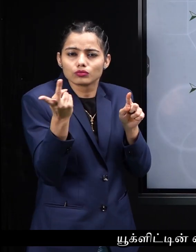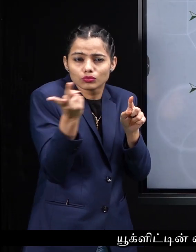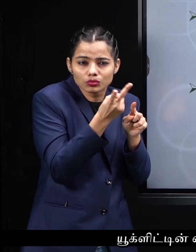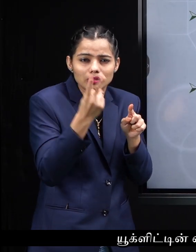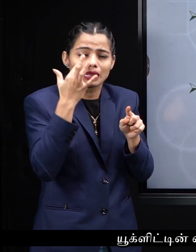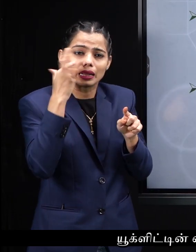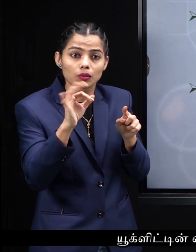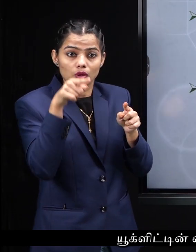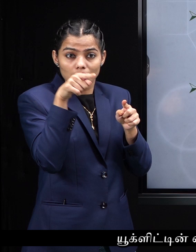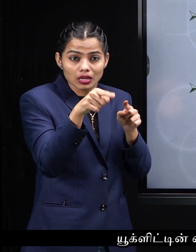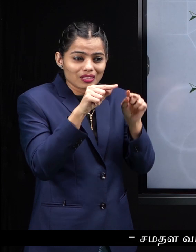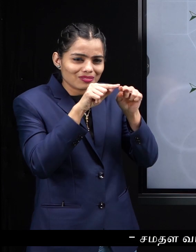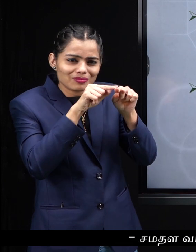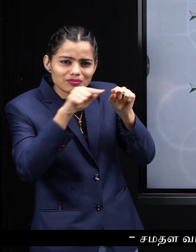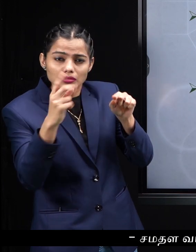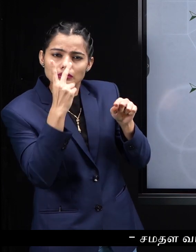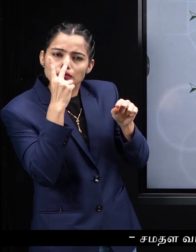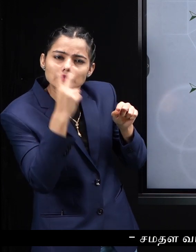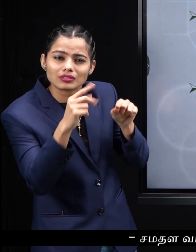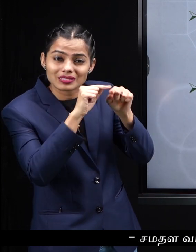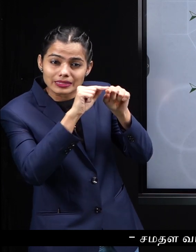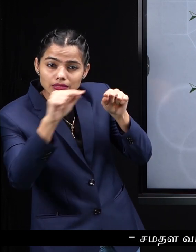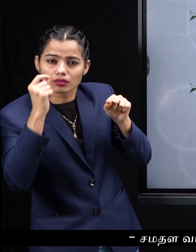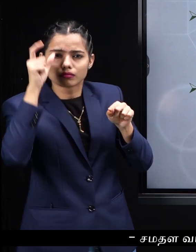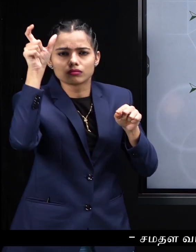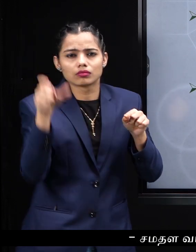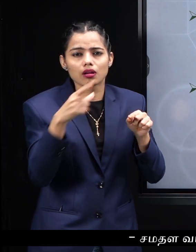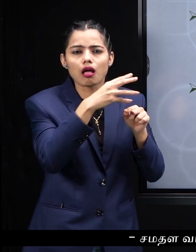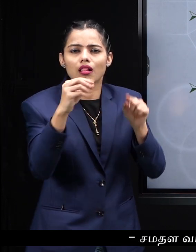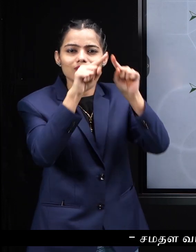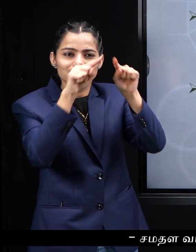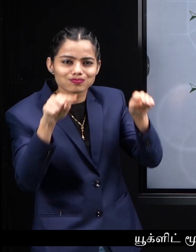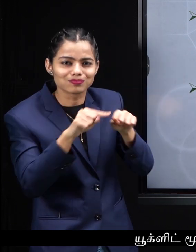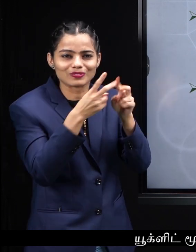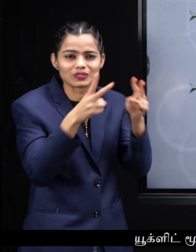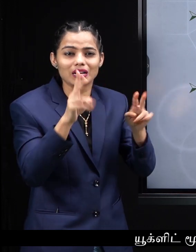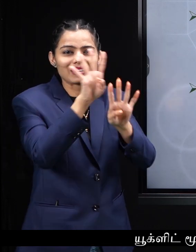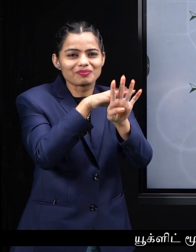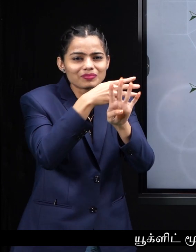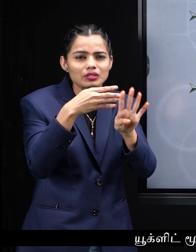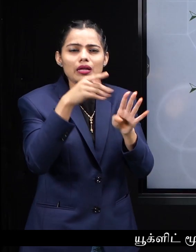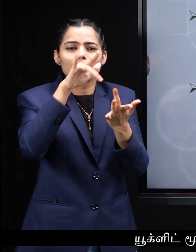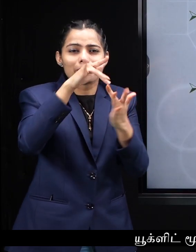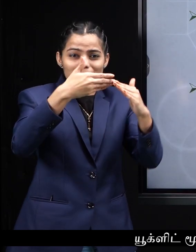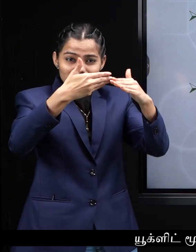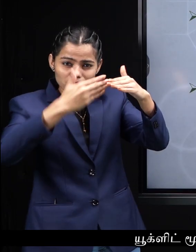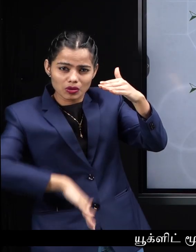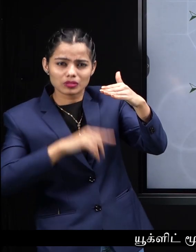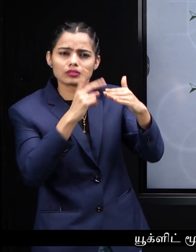அம்சங்களை கையாள்கிறது: சமதள வடிவியல் மற்றும் திட வடிவியல். கீழே உள்ள அட்டவணை யூக்ளிட் மூலம் நிரூபிக்கப்பட்ட